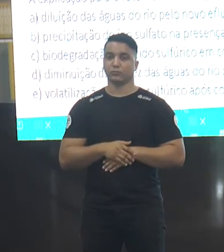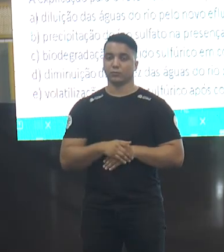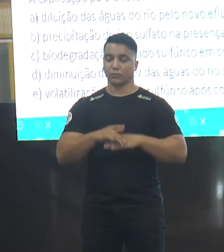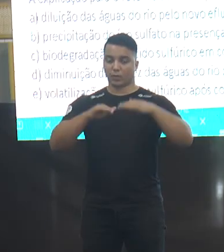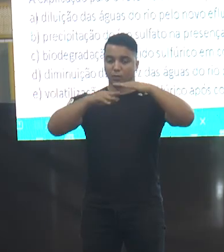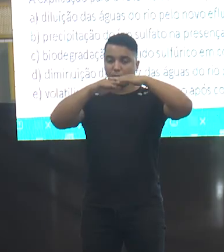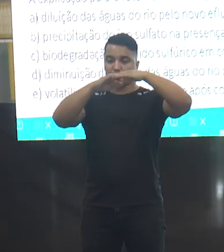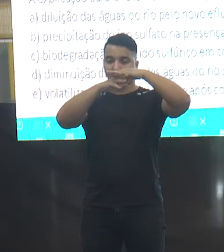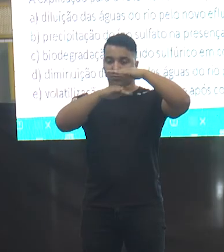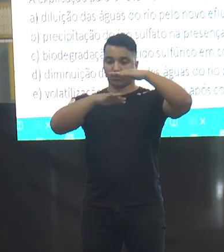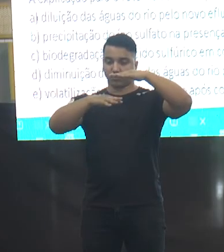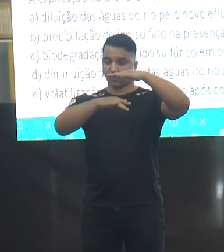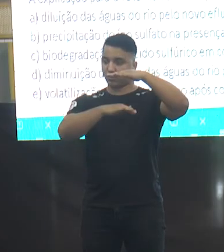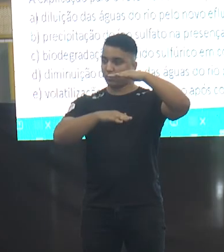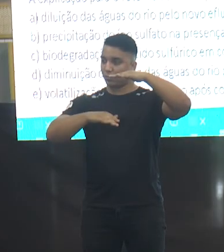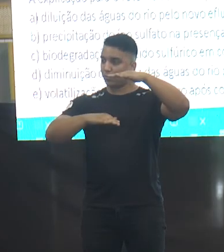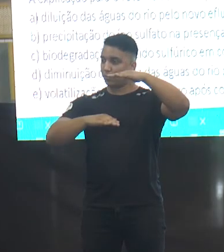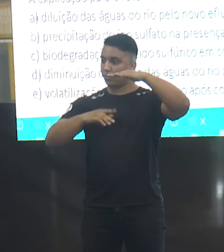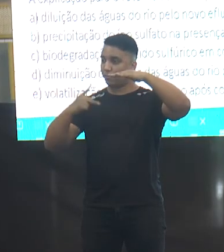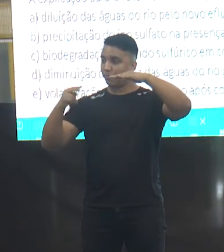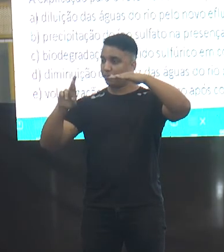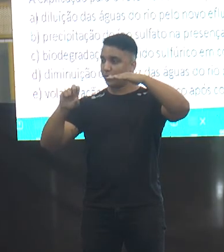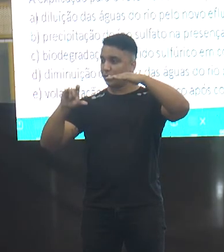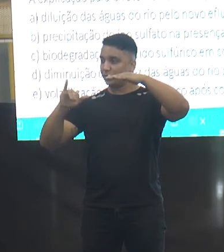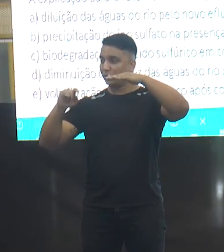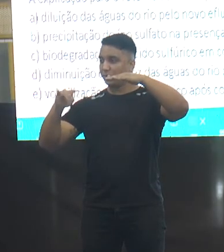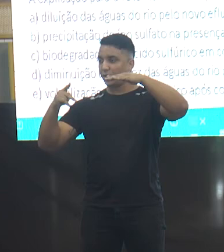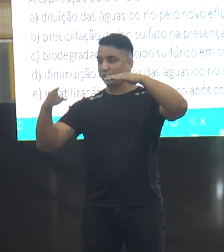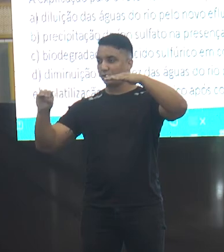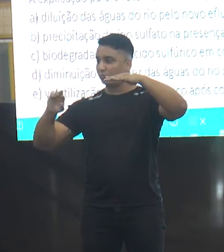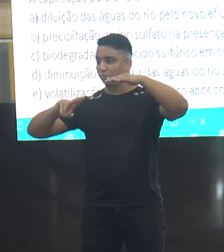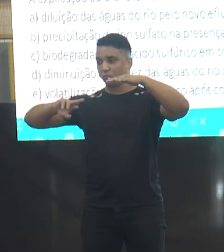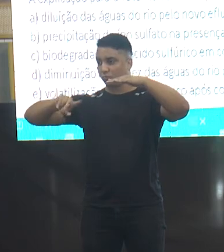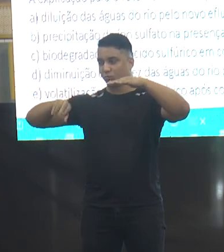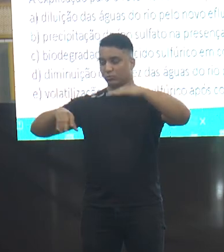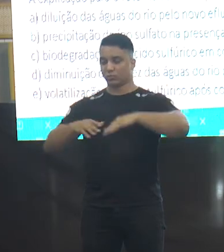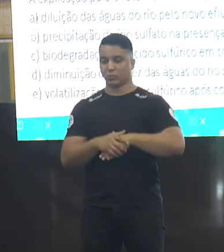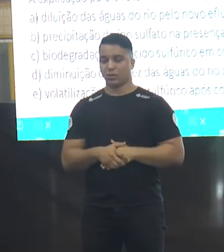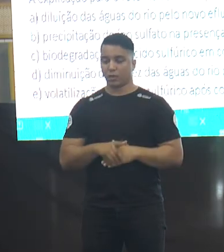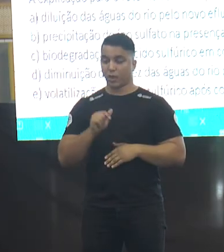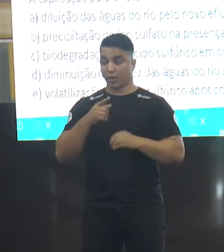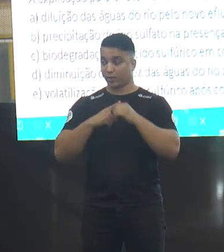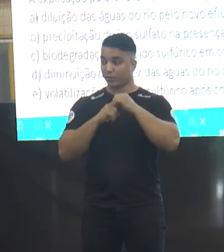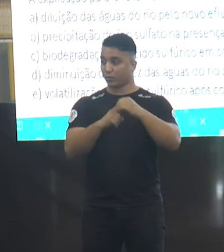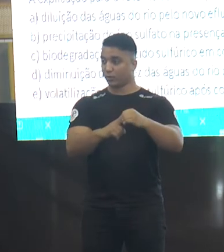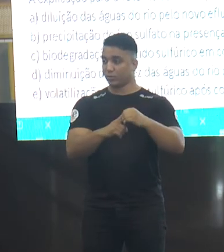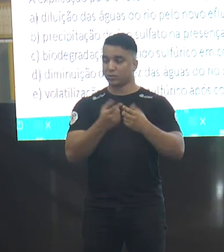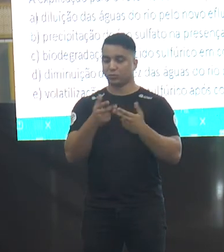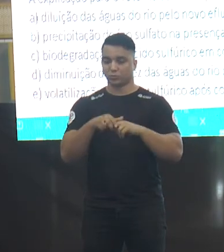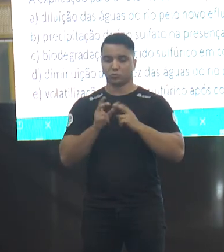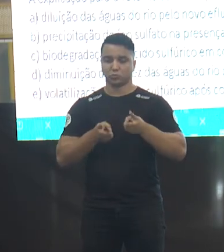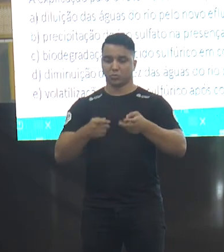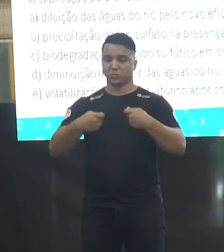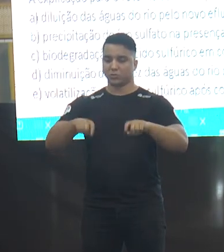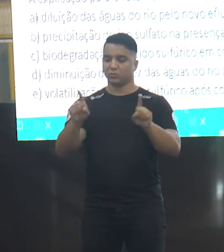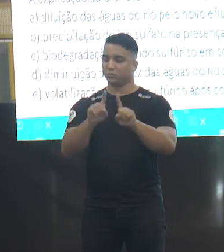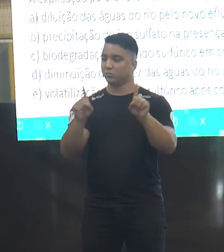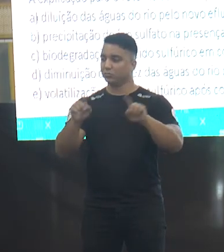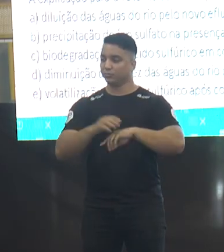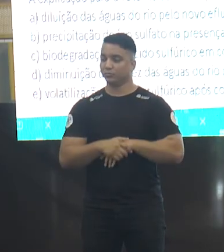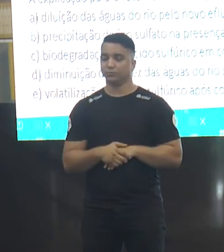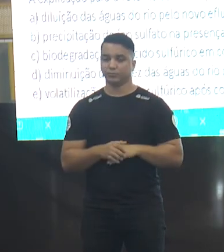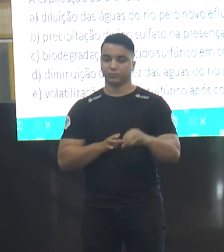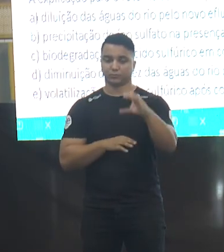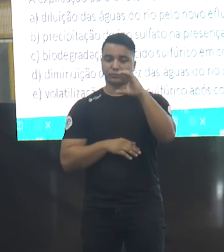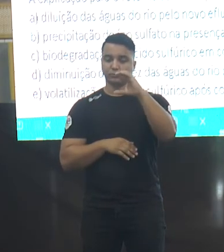precipitação. Vocês já sabem que não é precipitação, é neutralização. Então a gente nem precisa continuar.